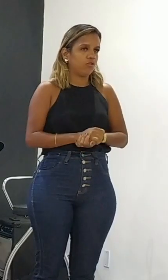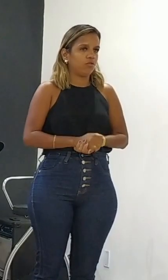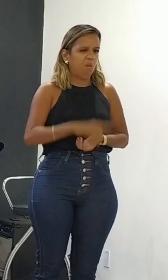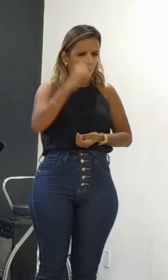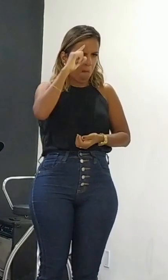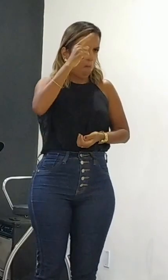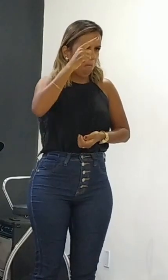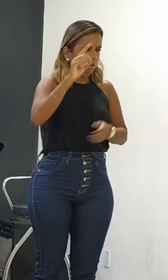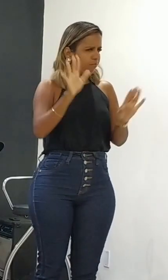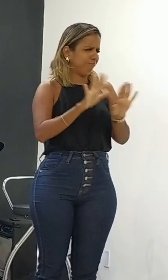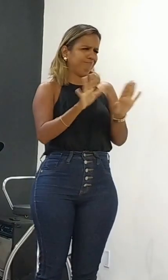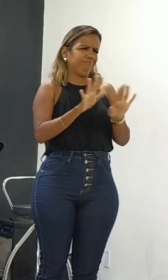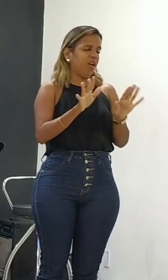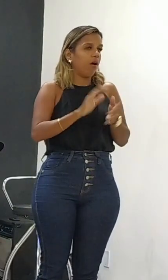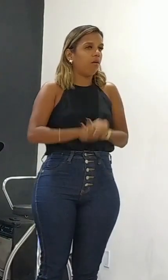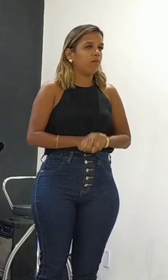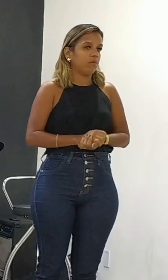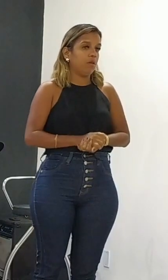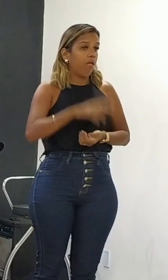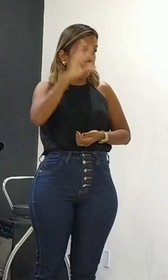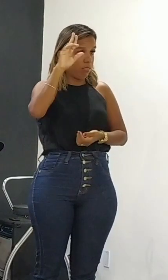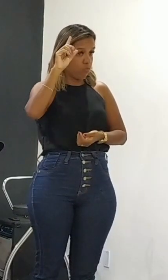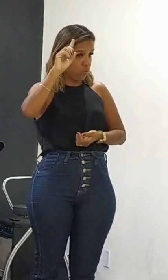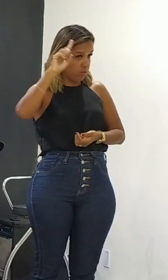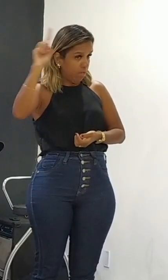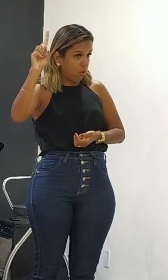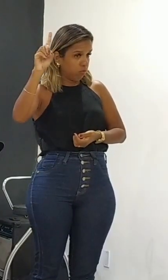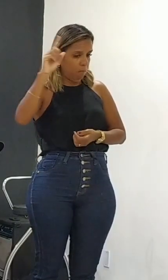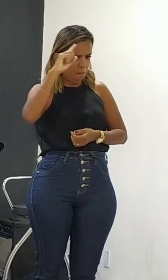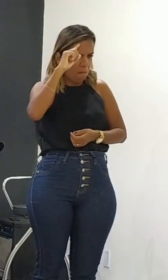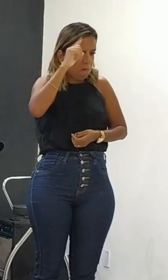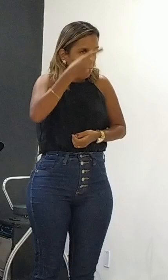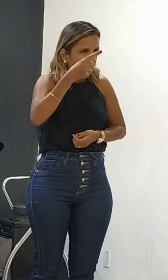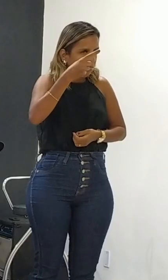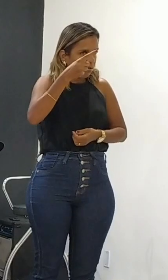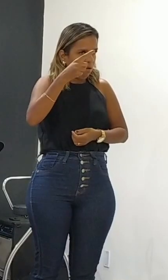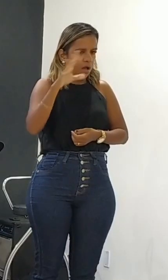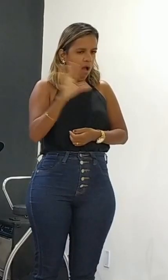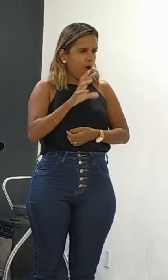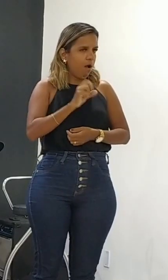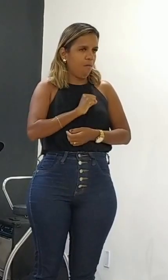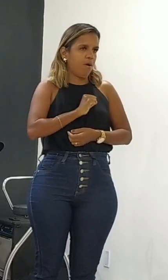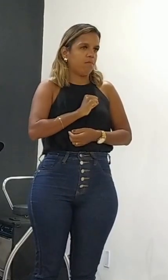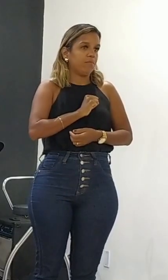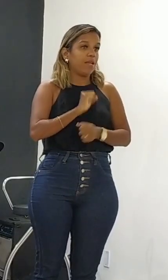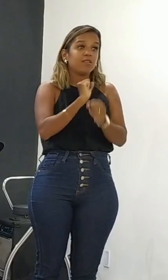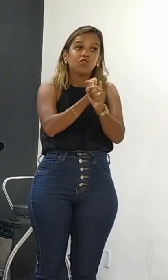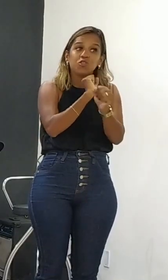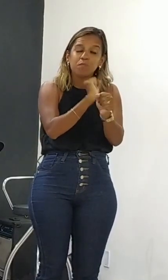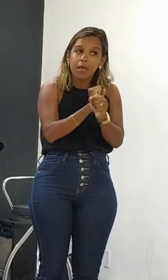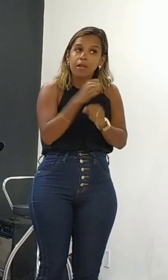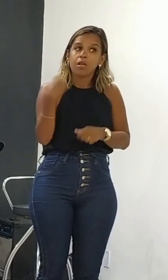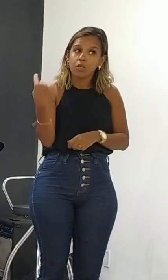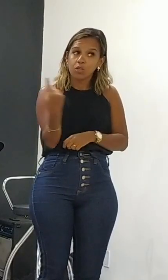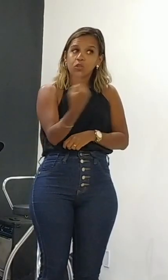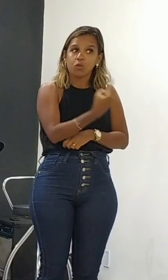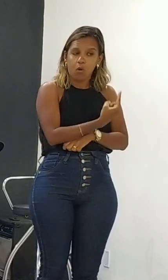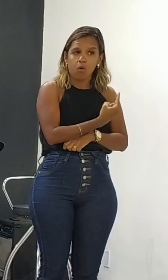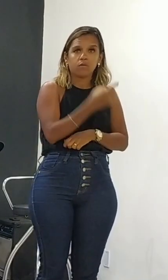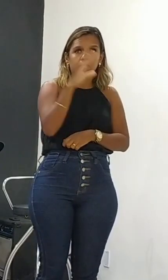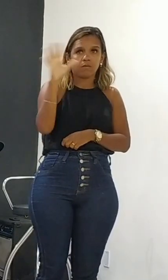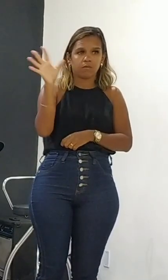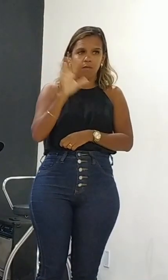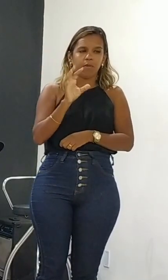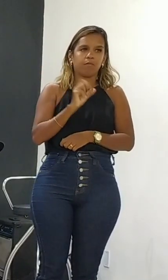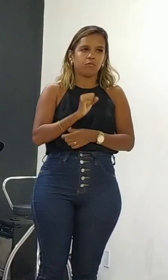imposição, né? Deus ele não impõe que a gente ame a Ele espera que nós amemos. Estava